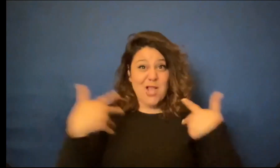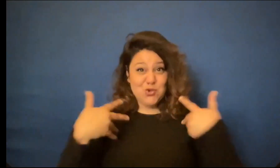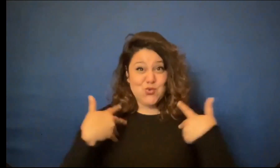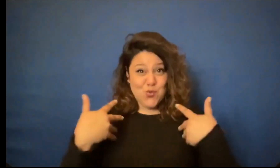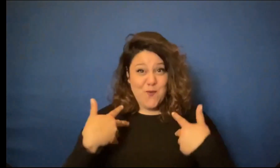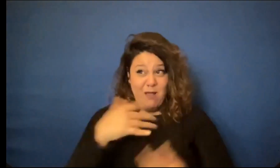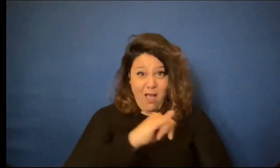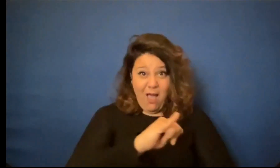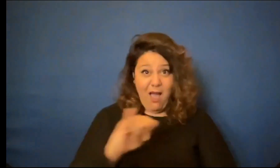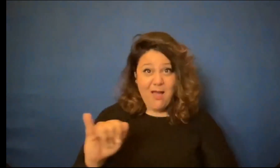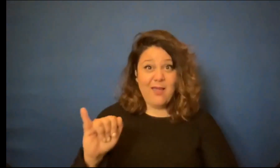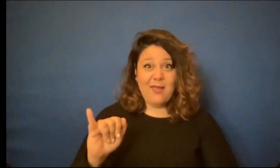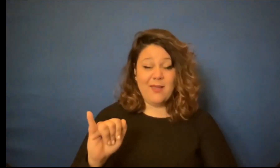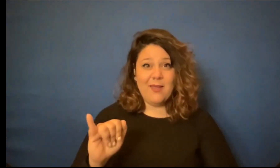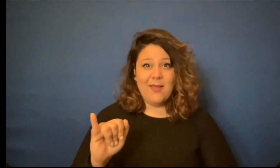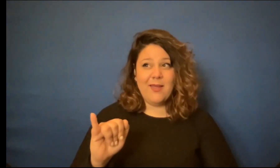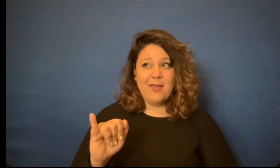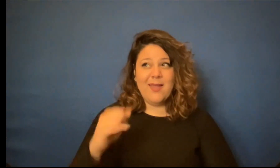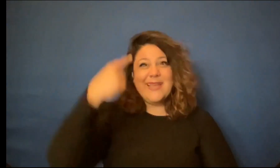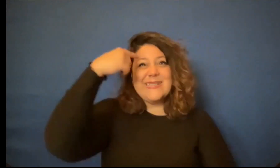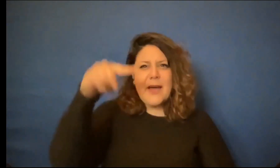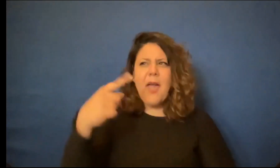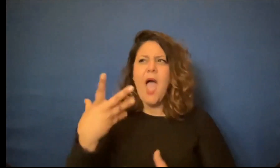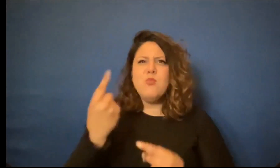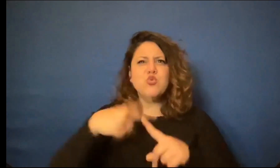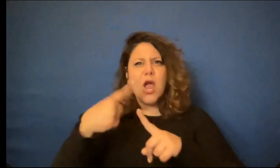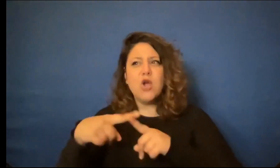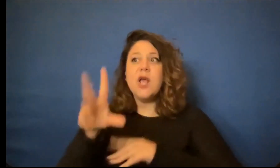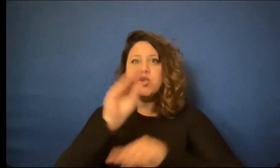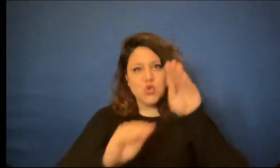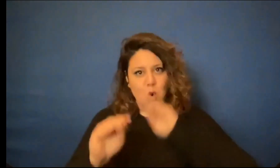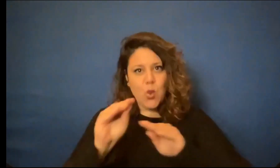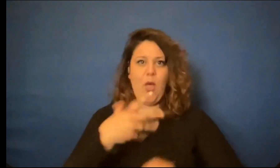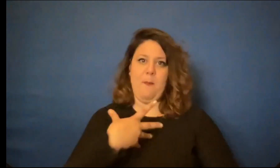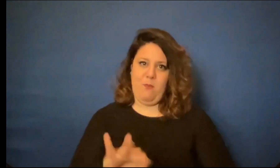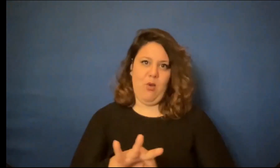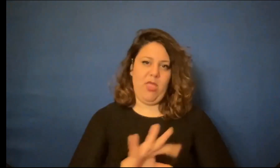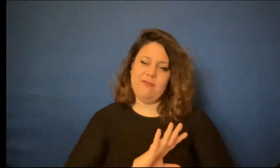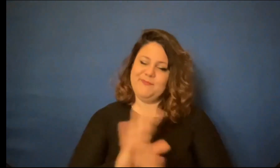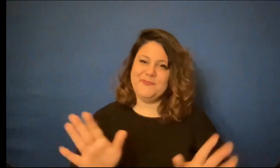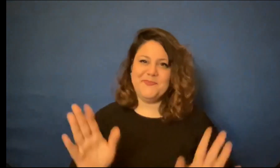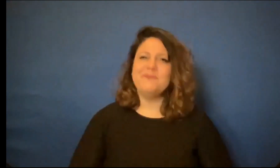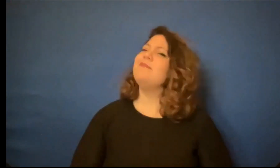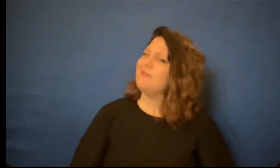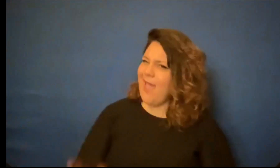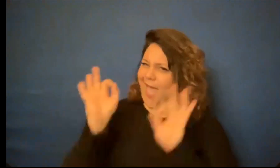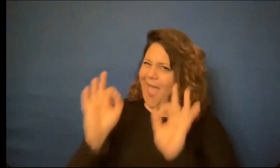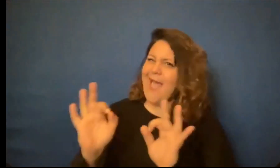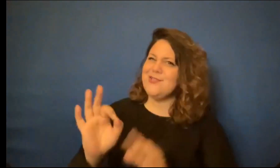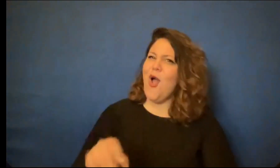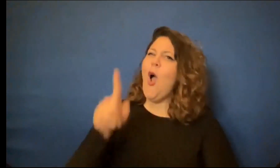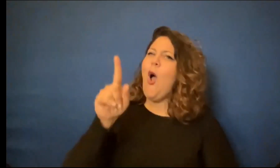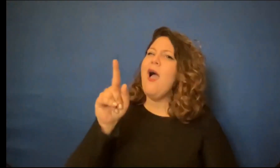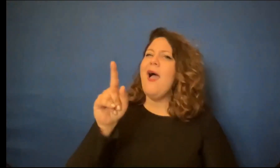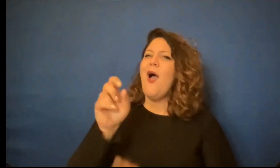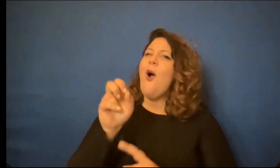que hay todo tipo de cosas que se pueden solucionar. Todo eso digo eso. Sí, señor. Ese punto positivo de